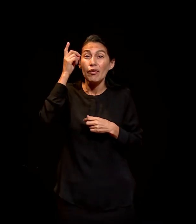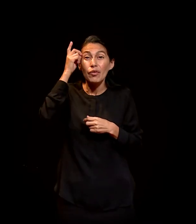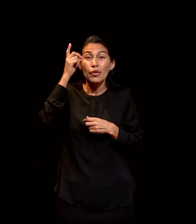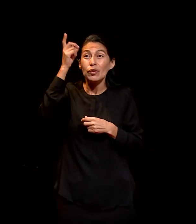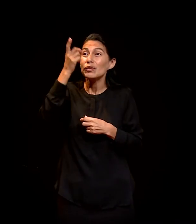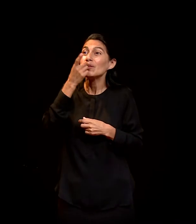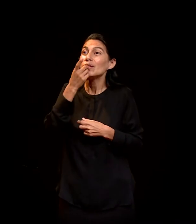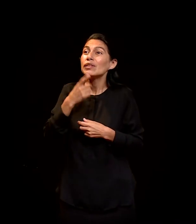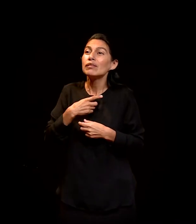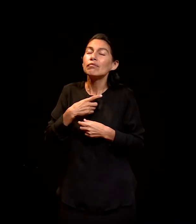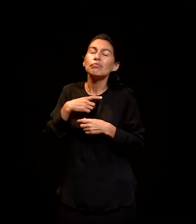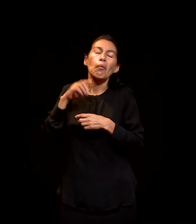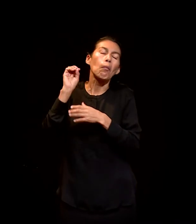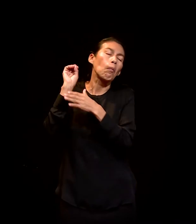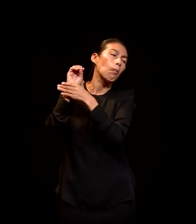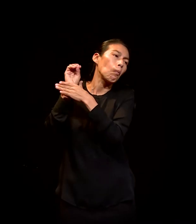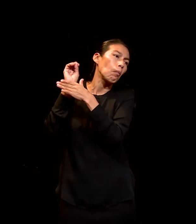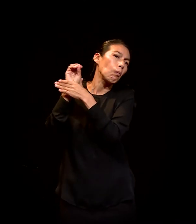cuando